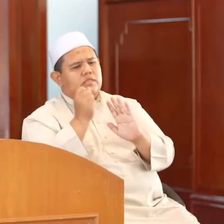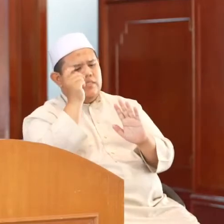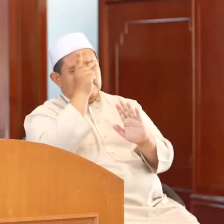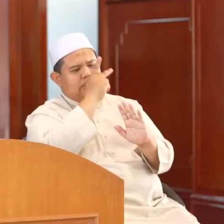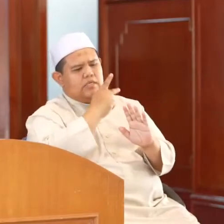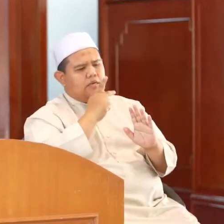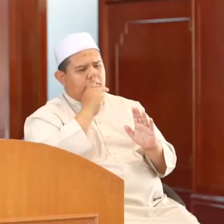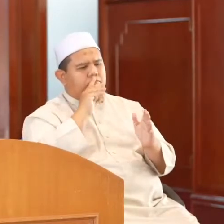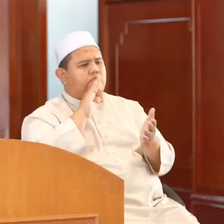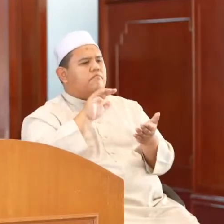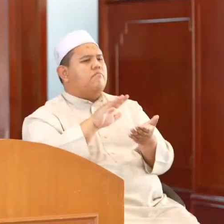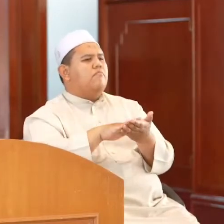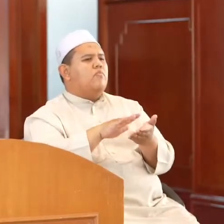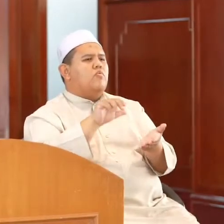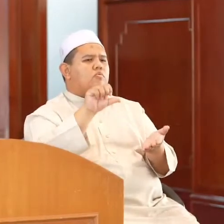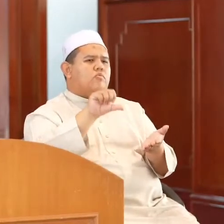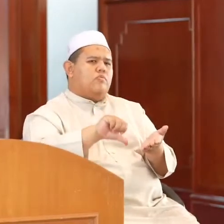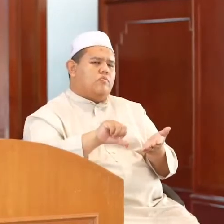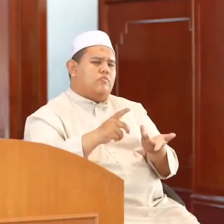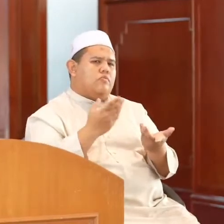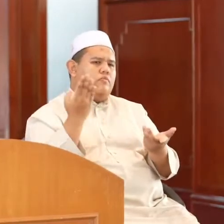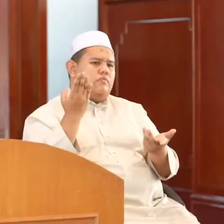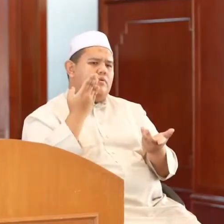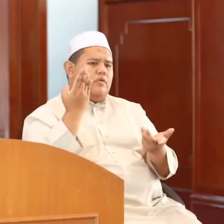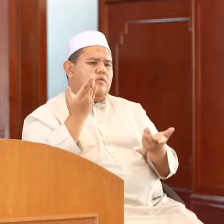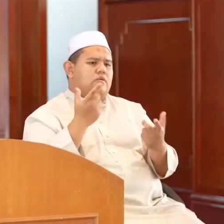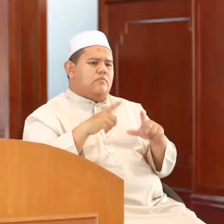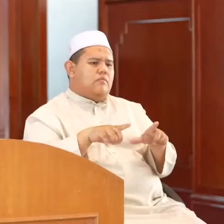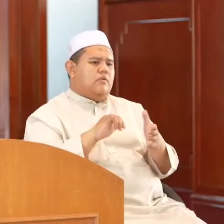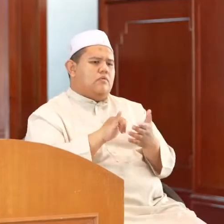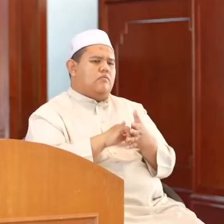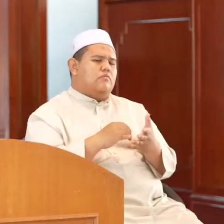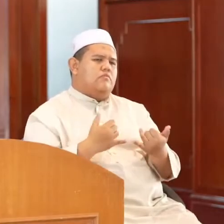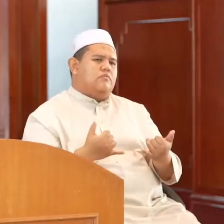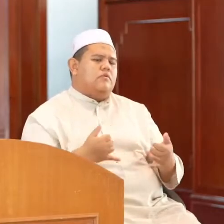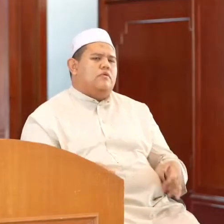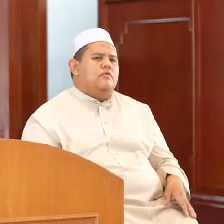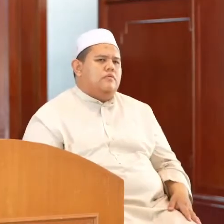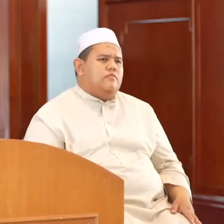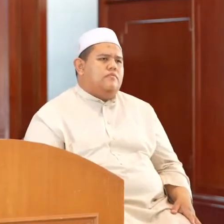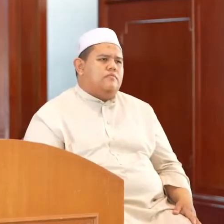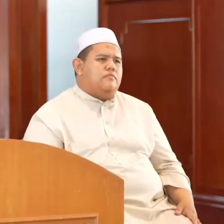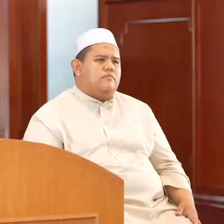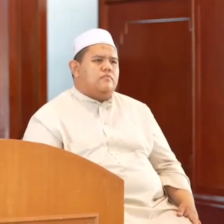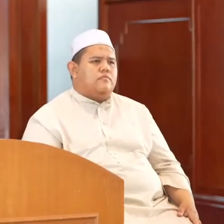menjadi kebiasaan, maka berlakulah apa yang berlaku.